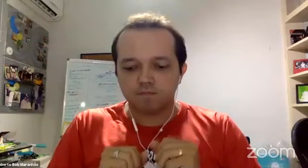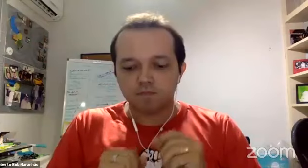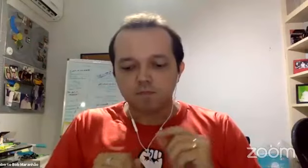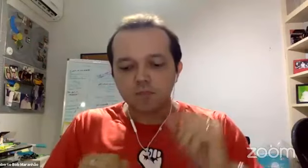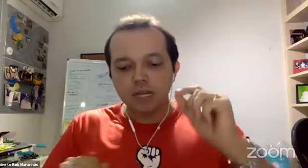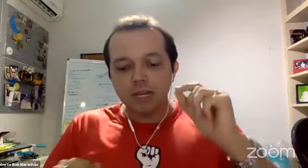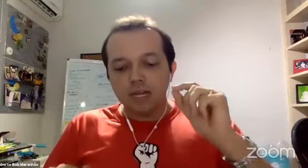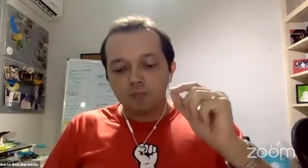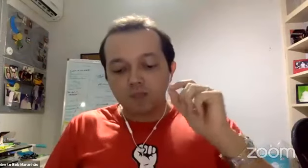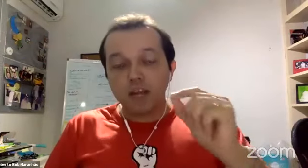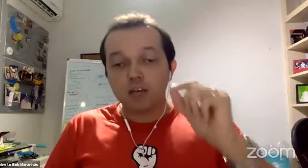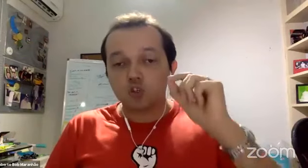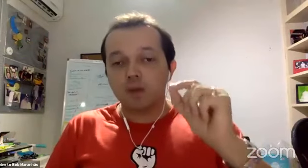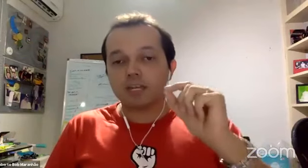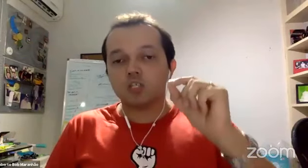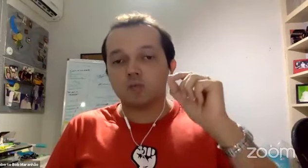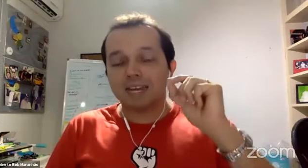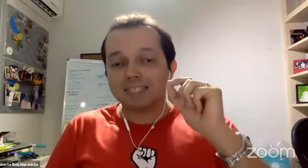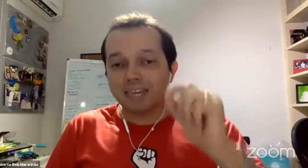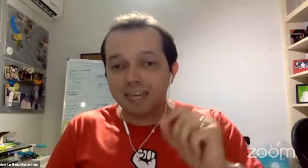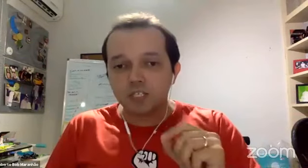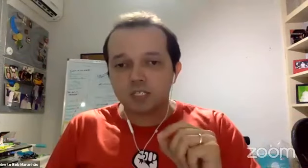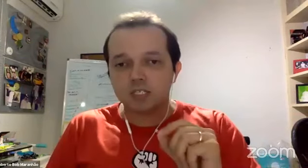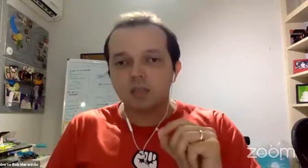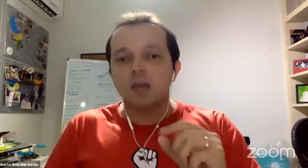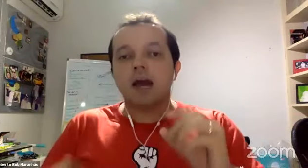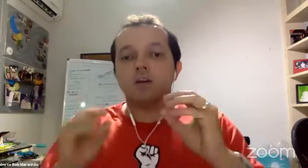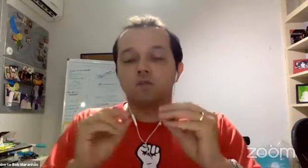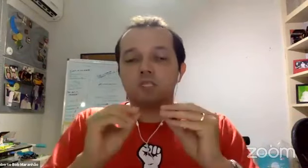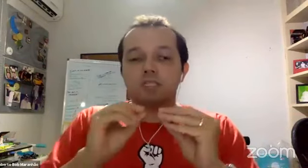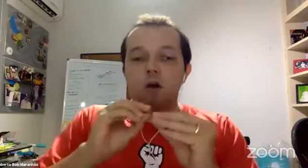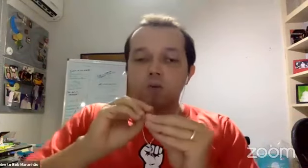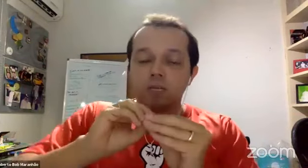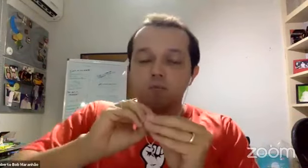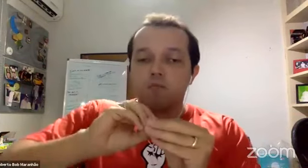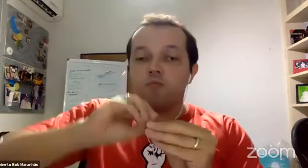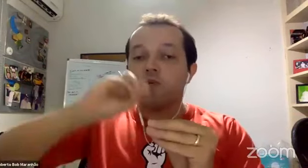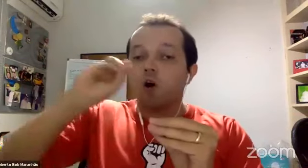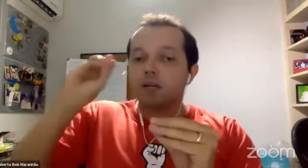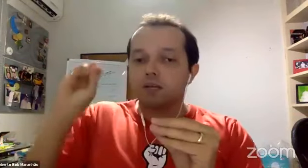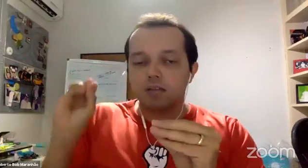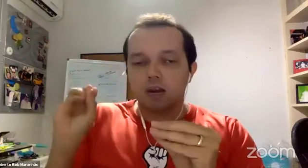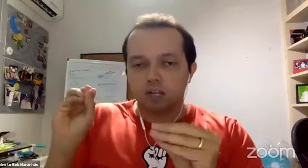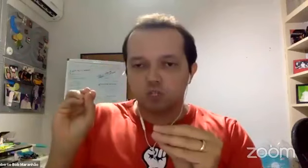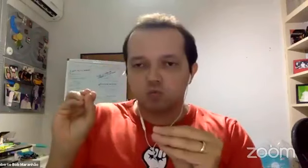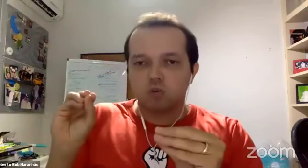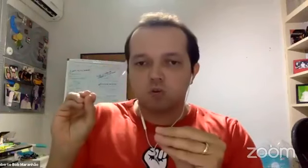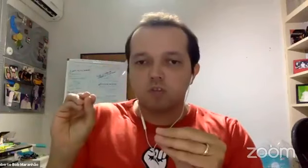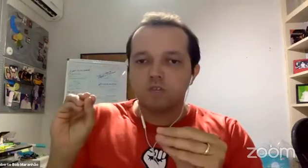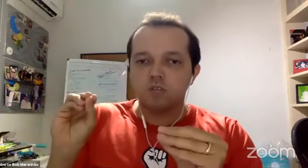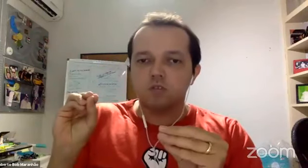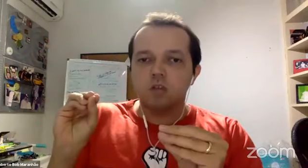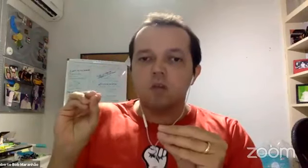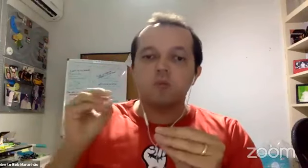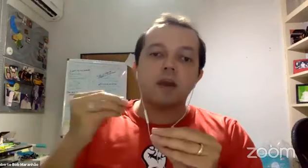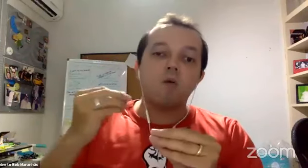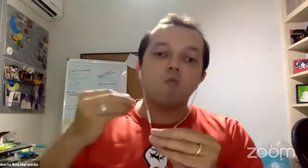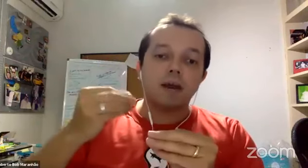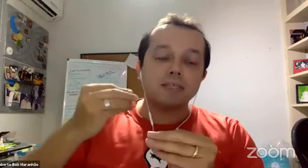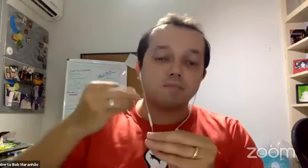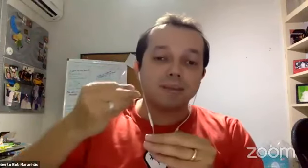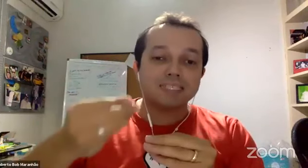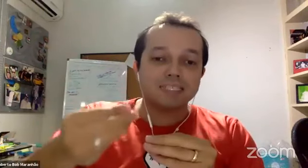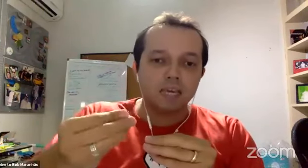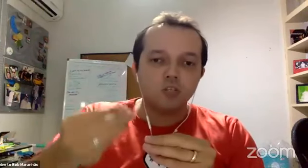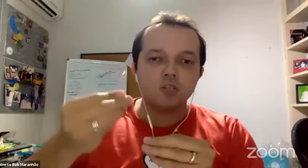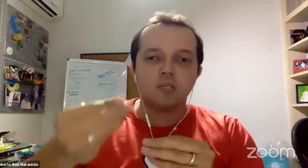lá. E para falar sobre a questão das redes, aí eu vou citar um exemplo fora da questão do coronavírus, porque é algo